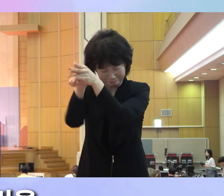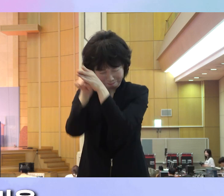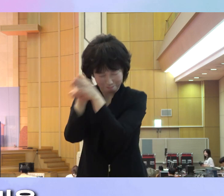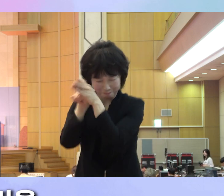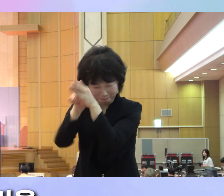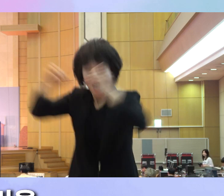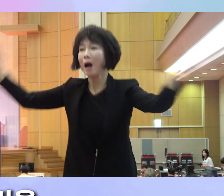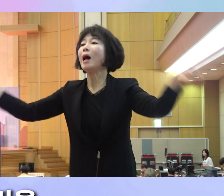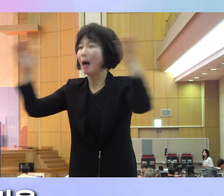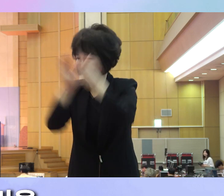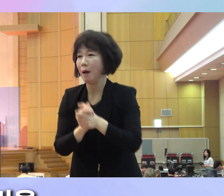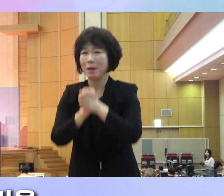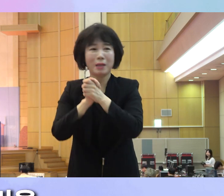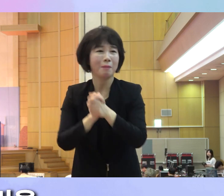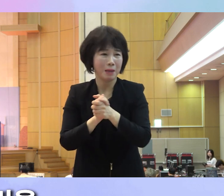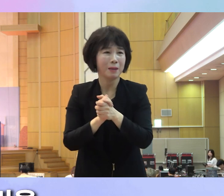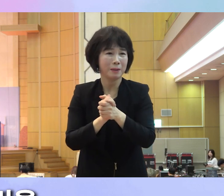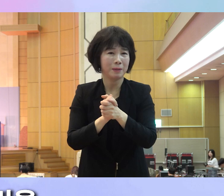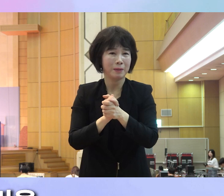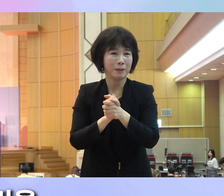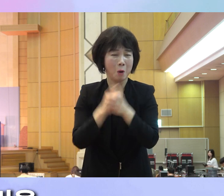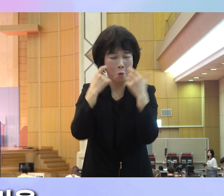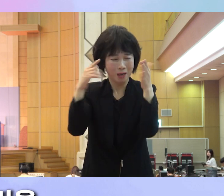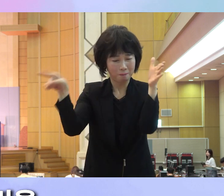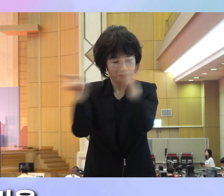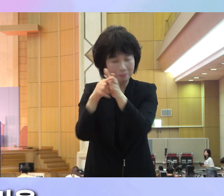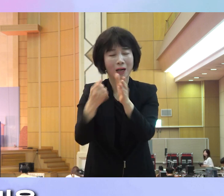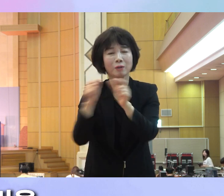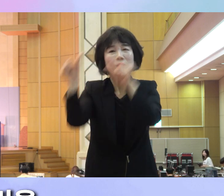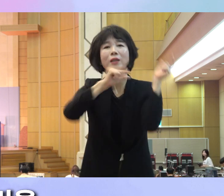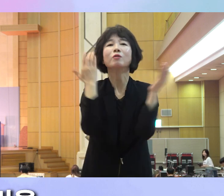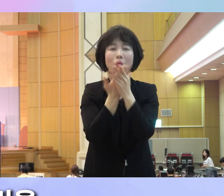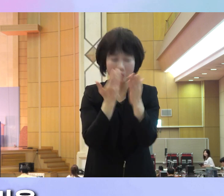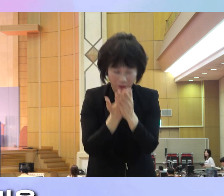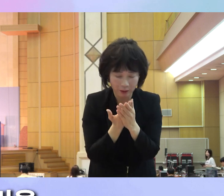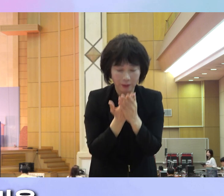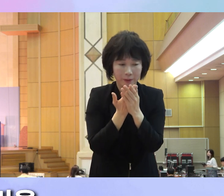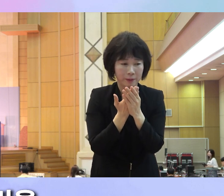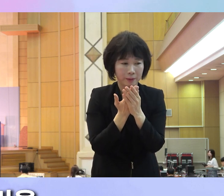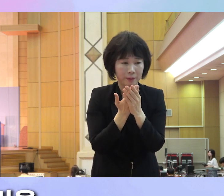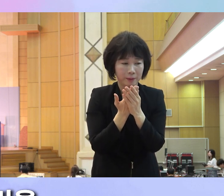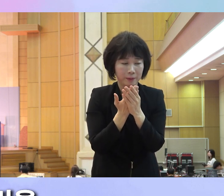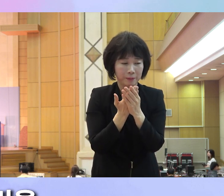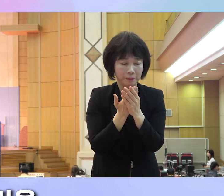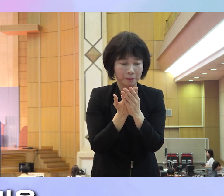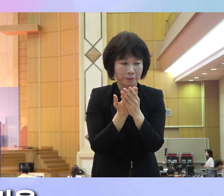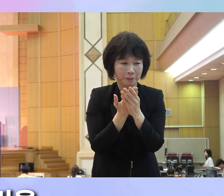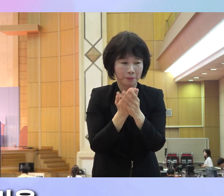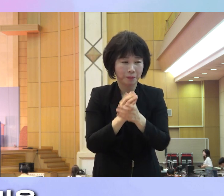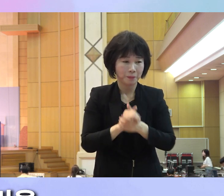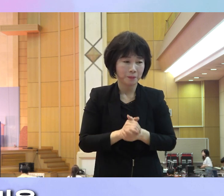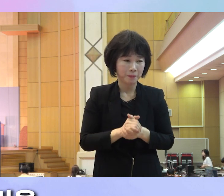예수 부활 내버려야 된다는 그런 신앙생활이 되게 하여 주옵소서.